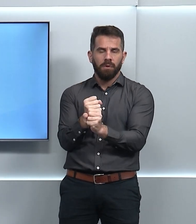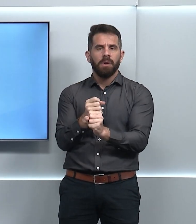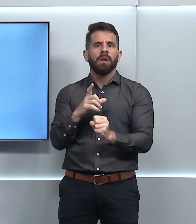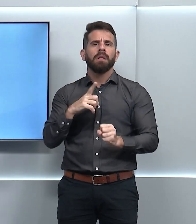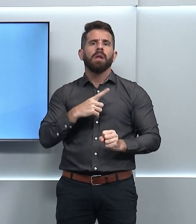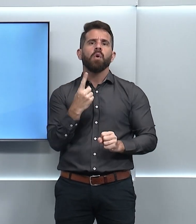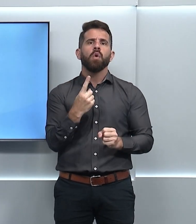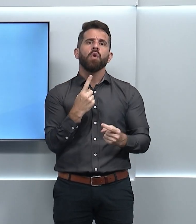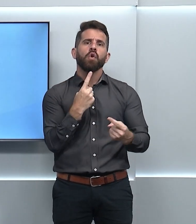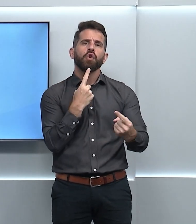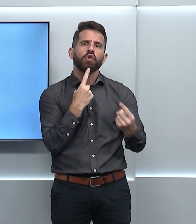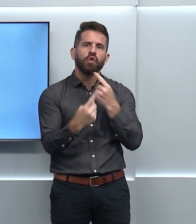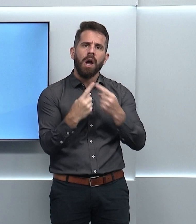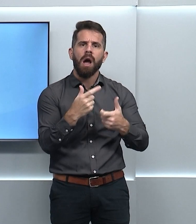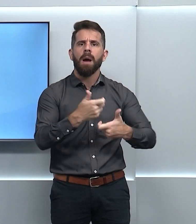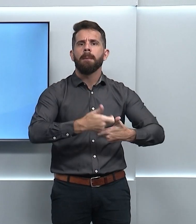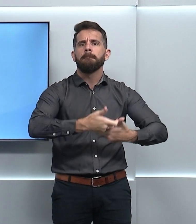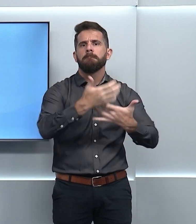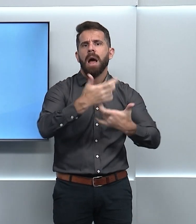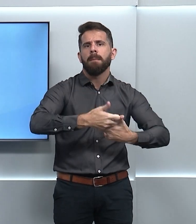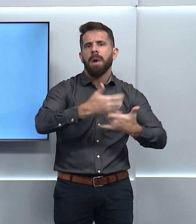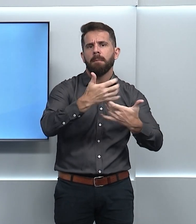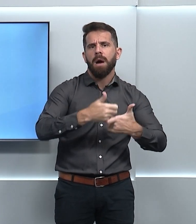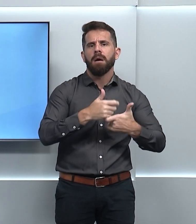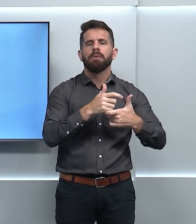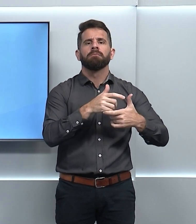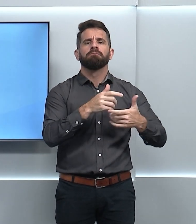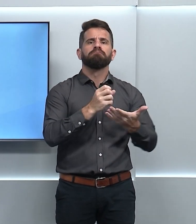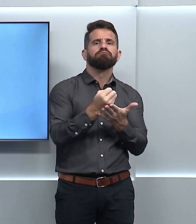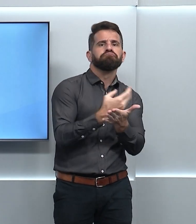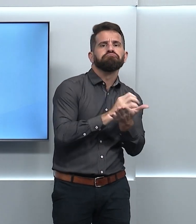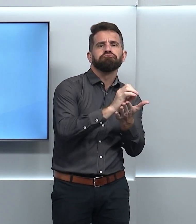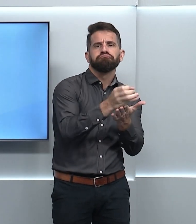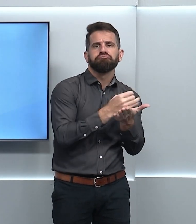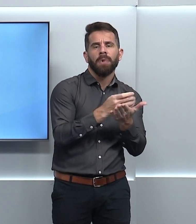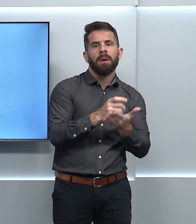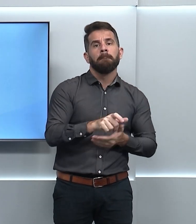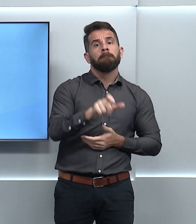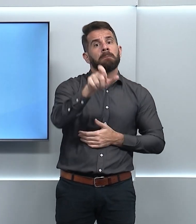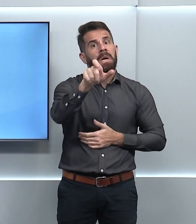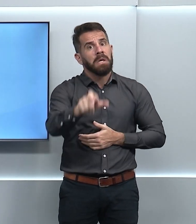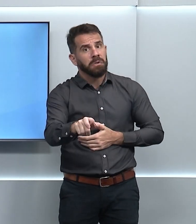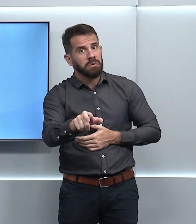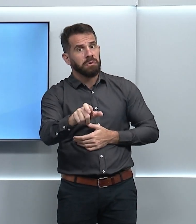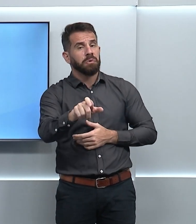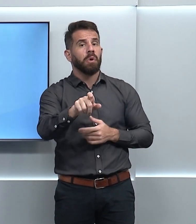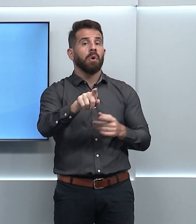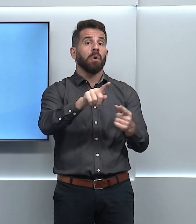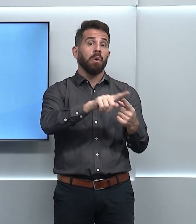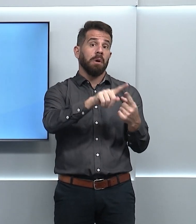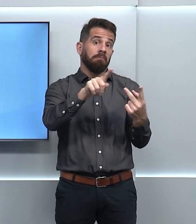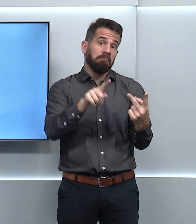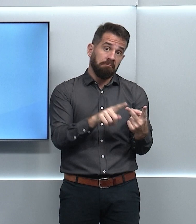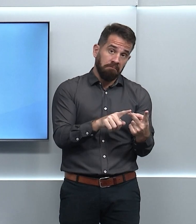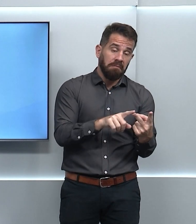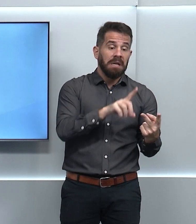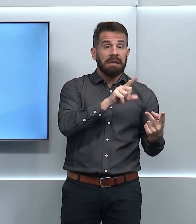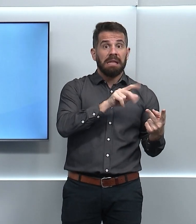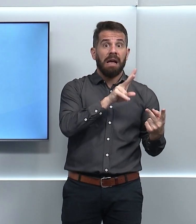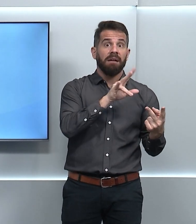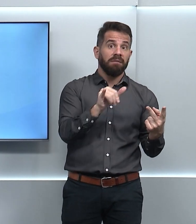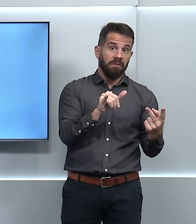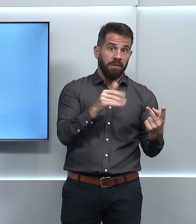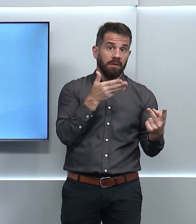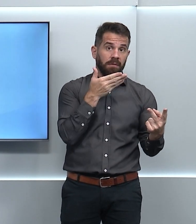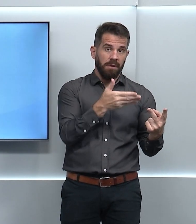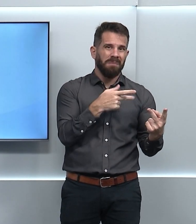diálogo realizado em um aplicativo de mensagens entre uma pessoa e esse interlocutor, que seria Davi